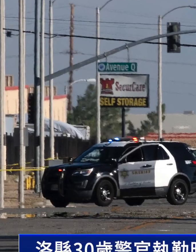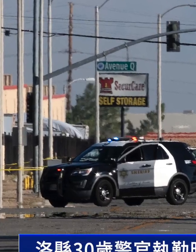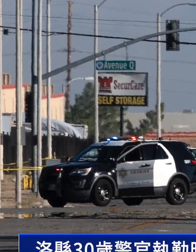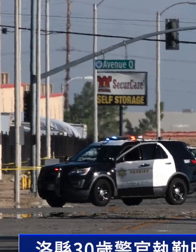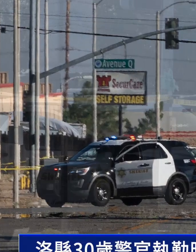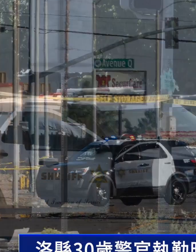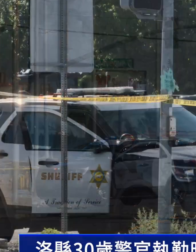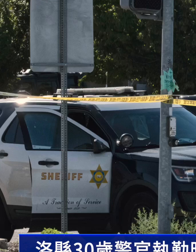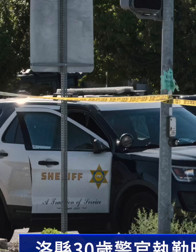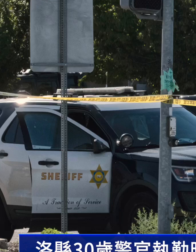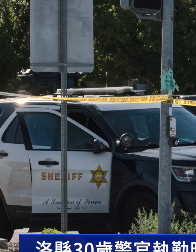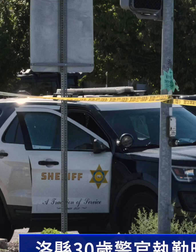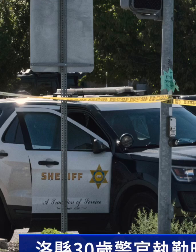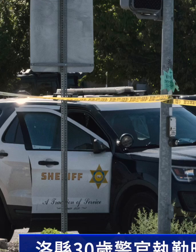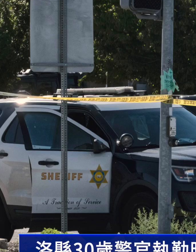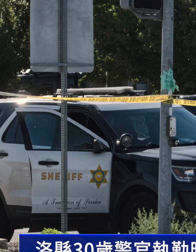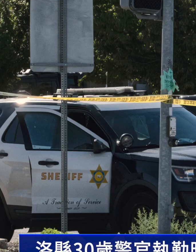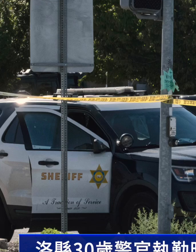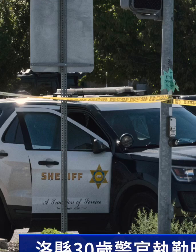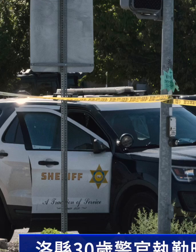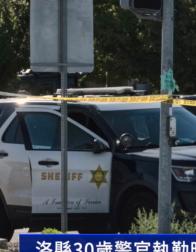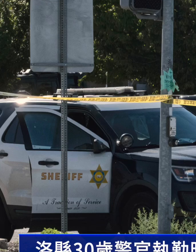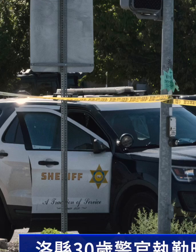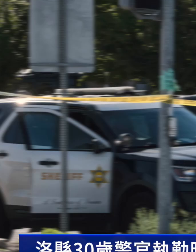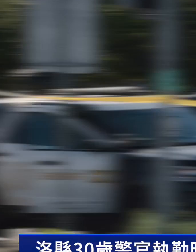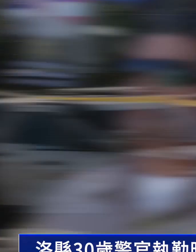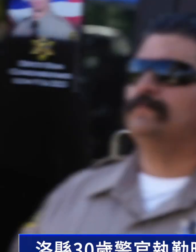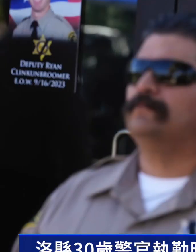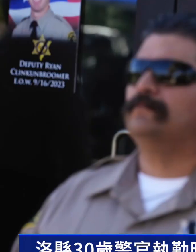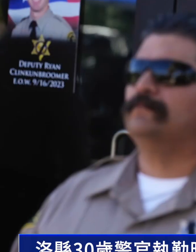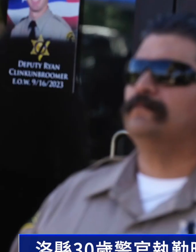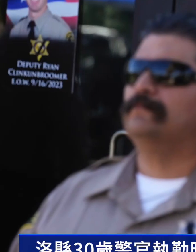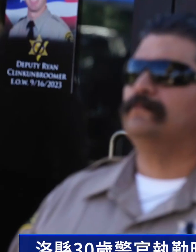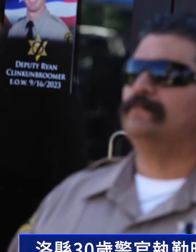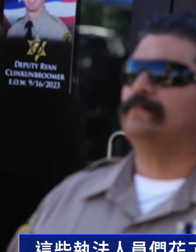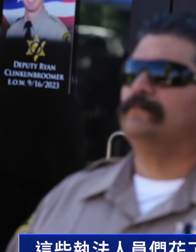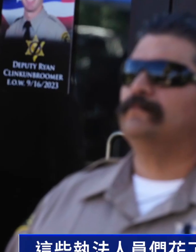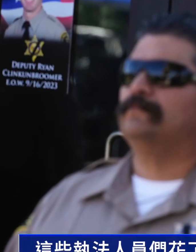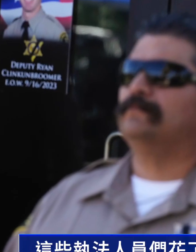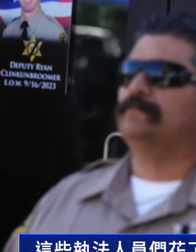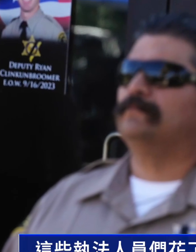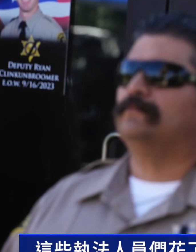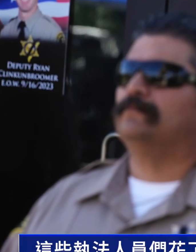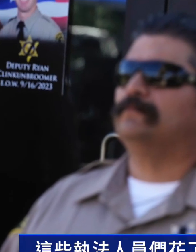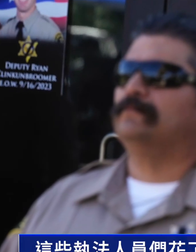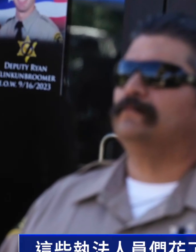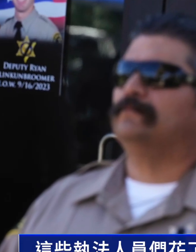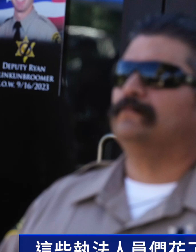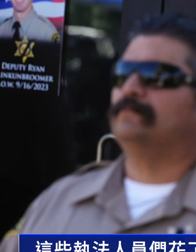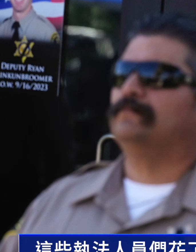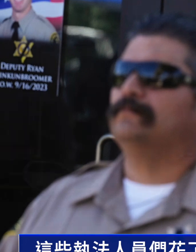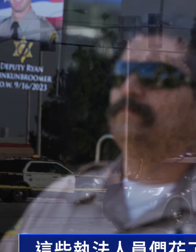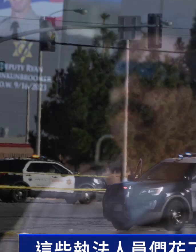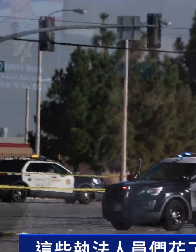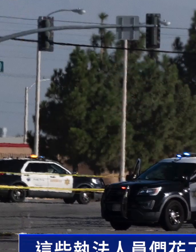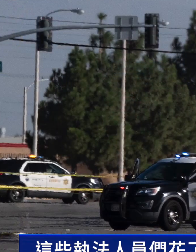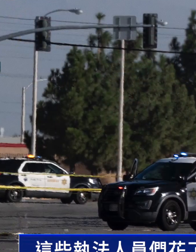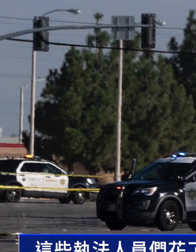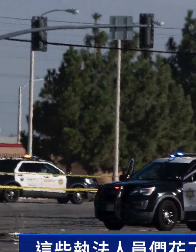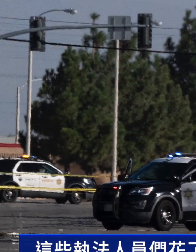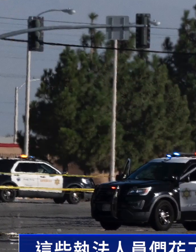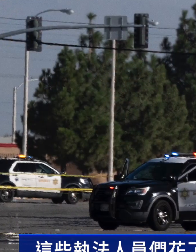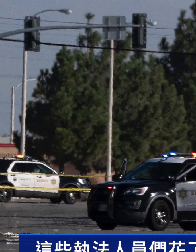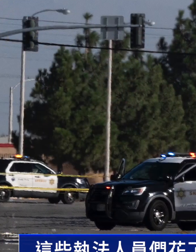动中，警嫌对峙了数小时，最后嫌犯才投降自首。 Those special enforcement deputies took